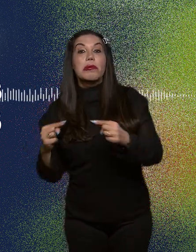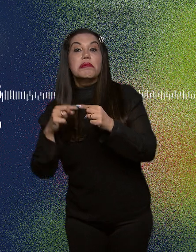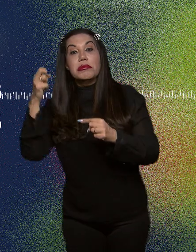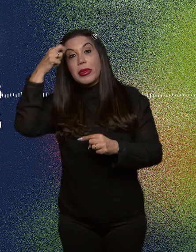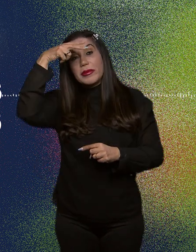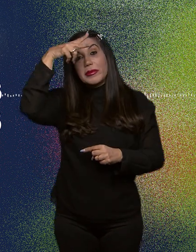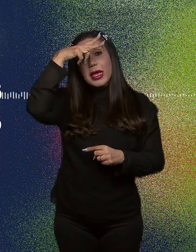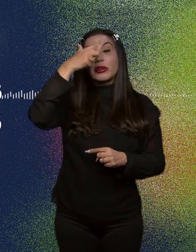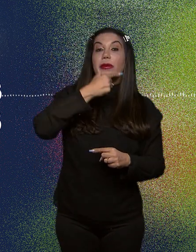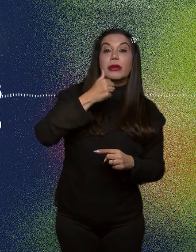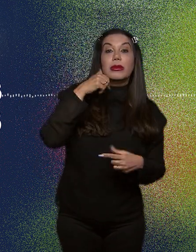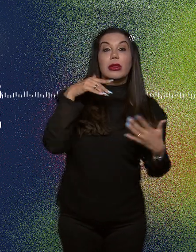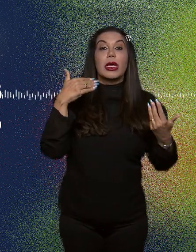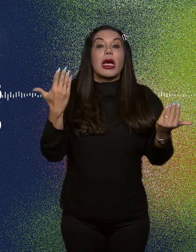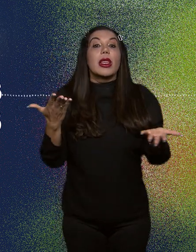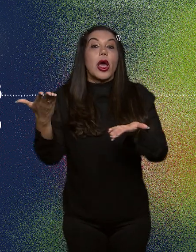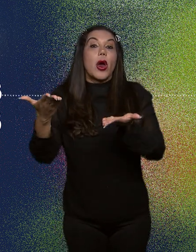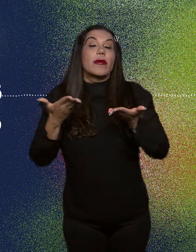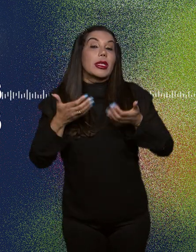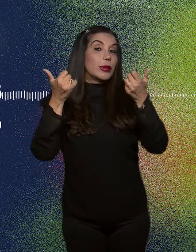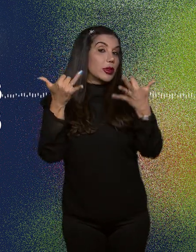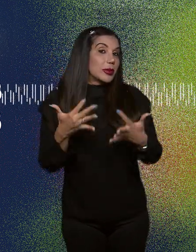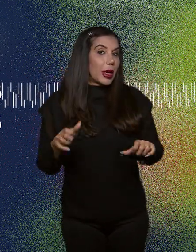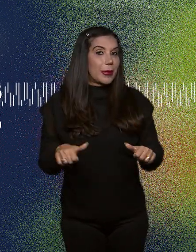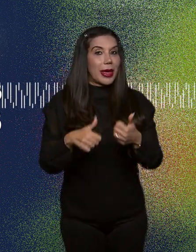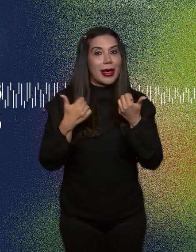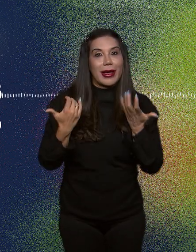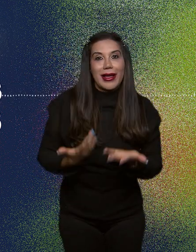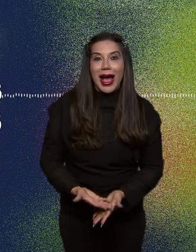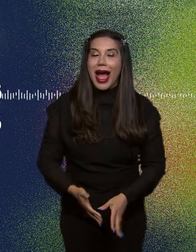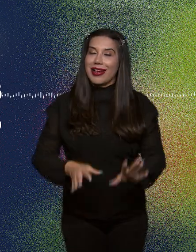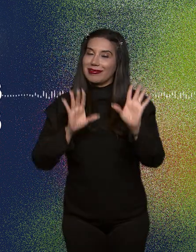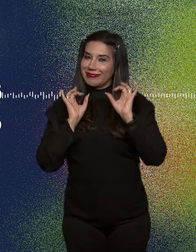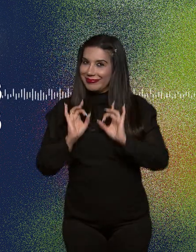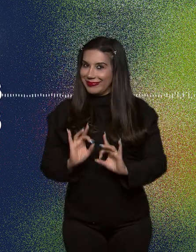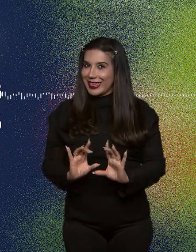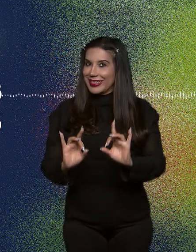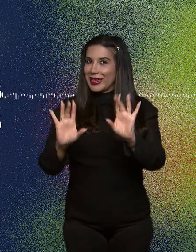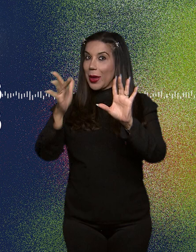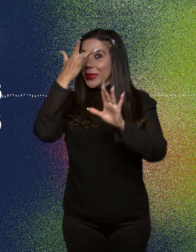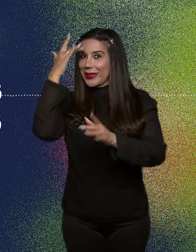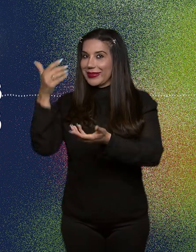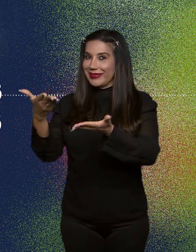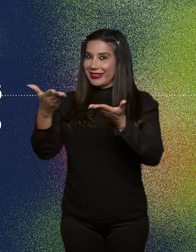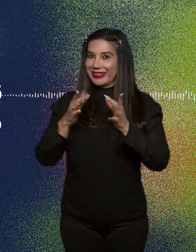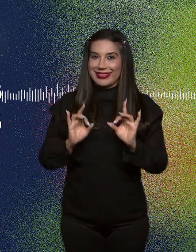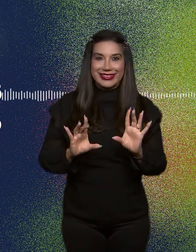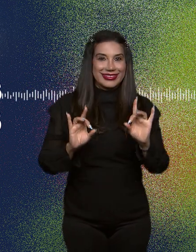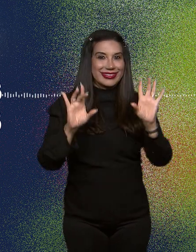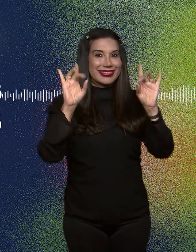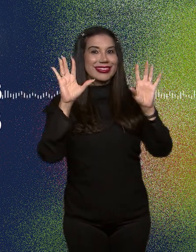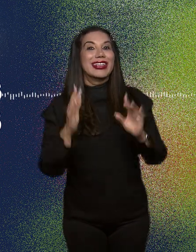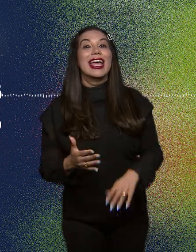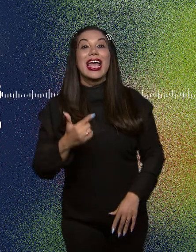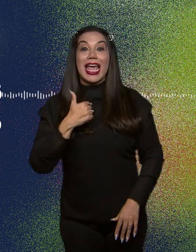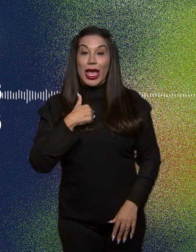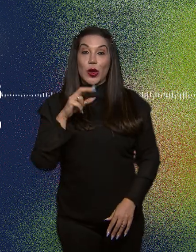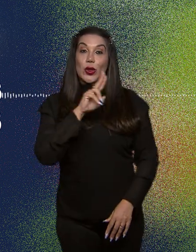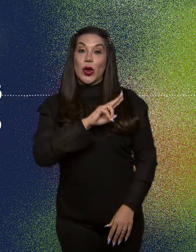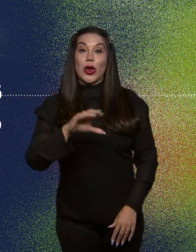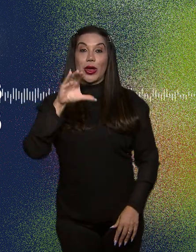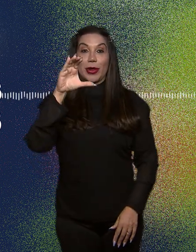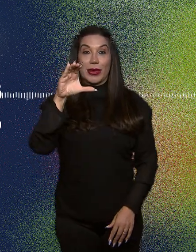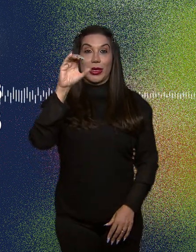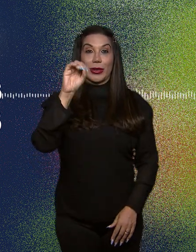prefeita? Cadê a nossa convidada para explicar melhor? Ela é muito especialista nesse assunto, Madu. Eu sou a Corina